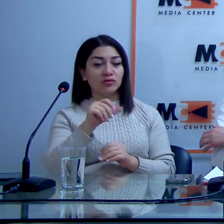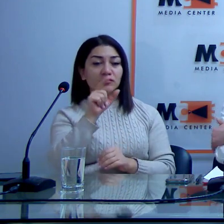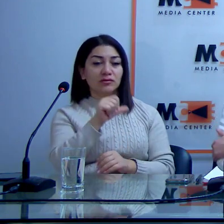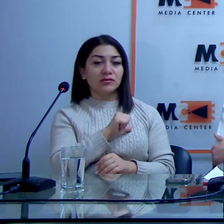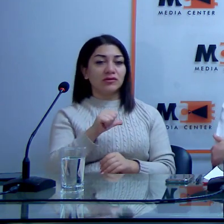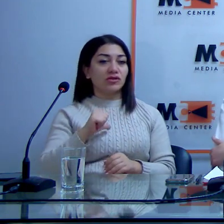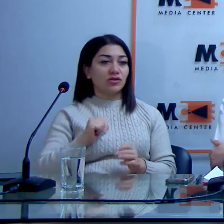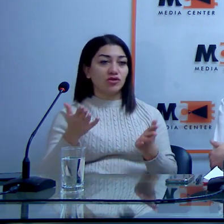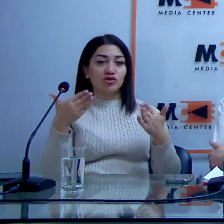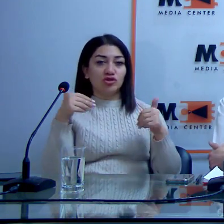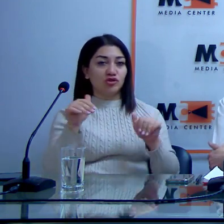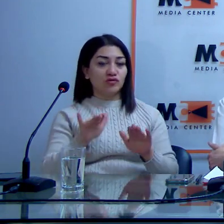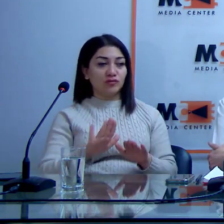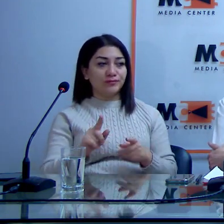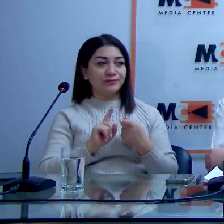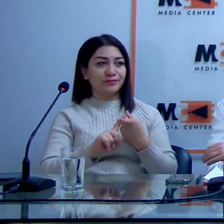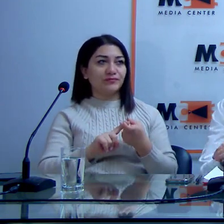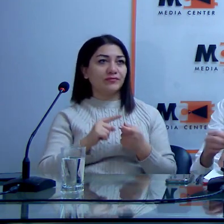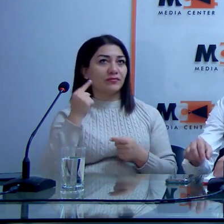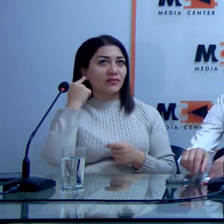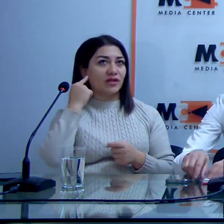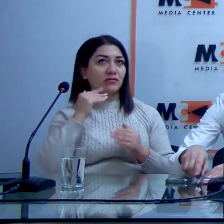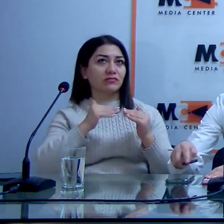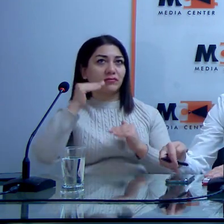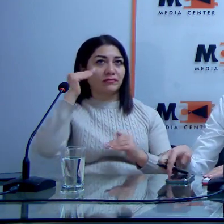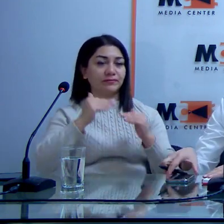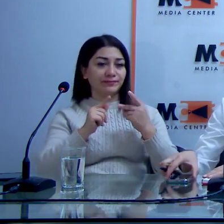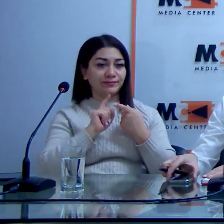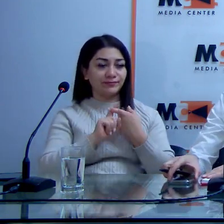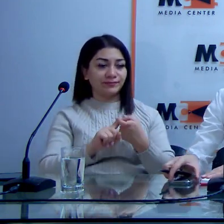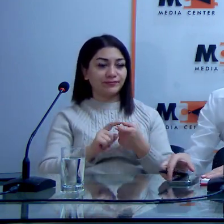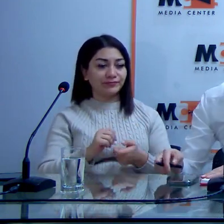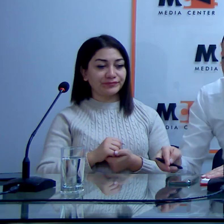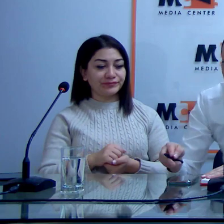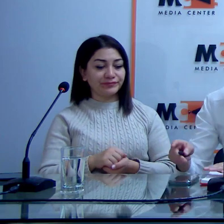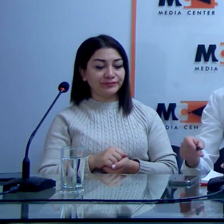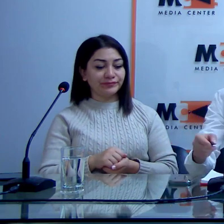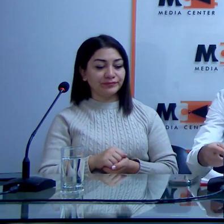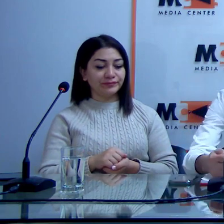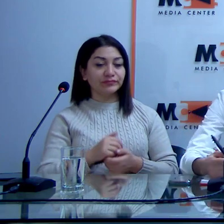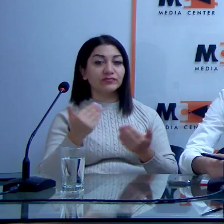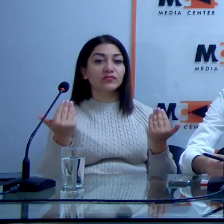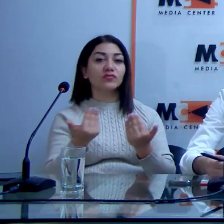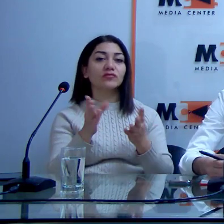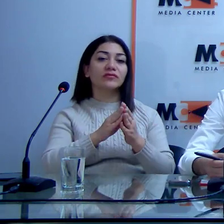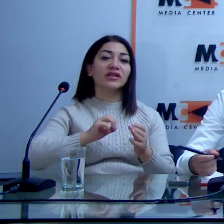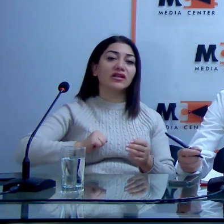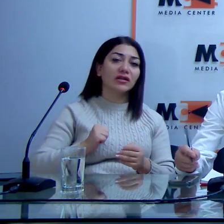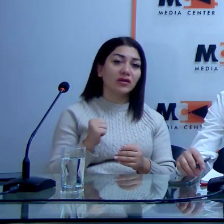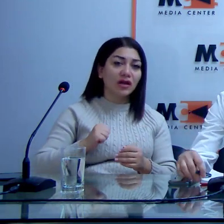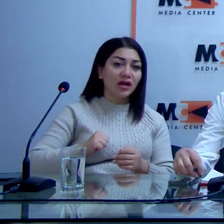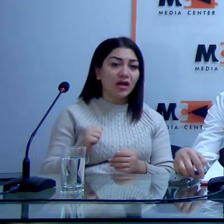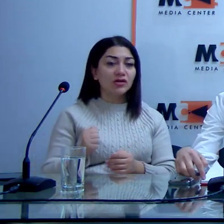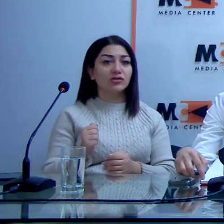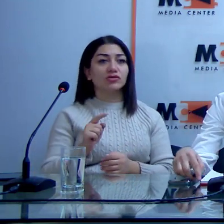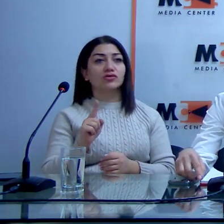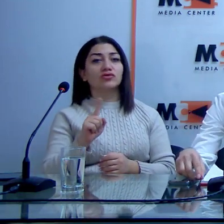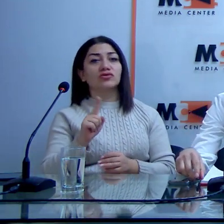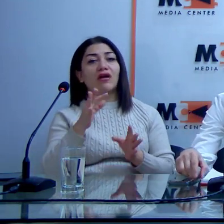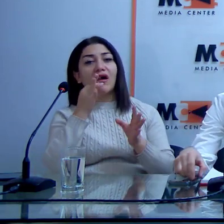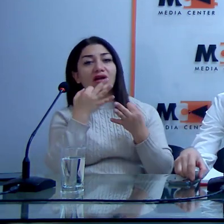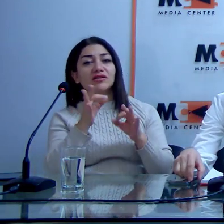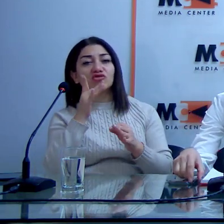ինքնուրույն չեն կայացվում, կախված լսողության աստիճանից, հա՞։ Ում հետ ընկերություն անել, ինչպես անցկացնել